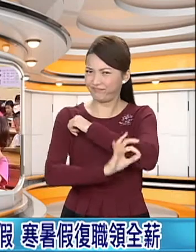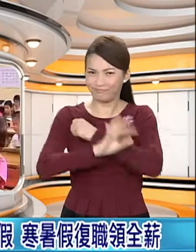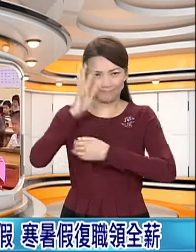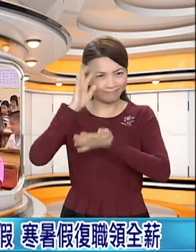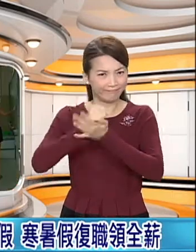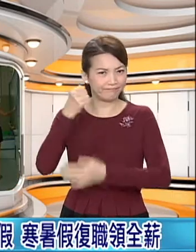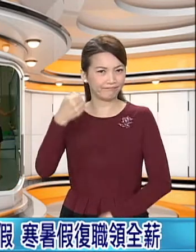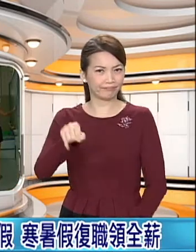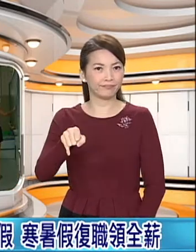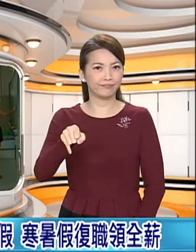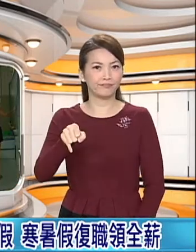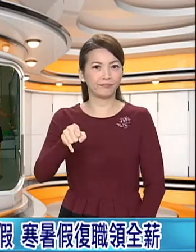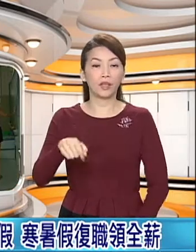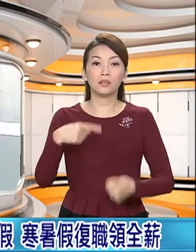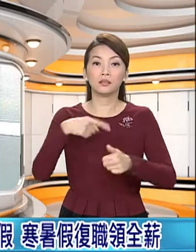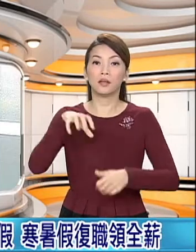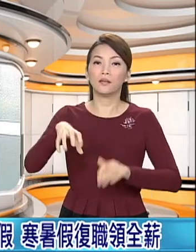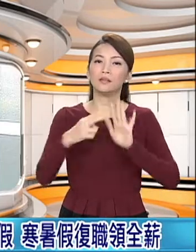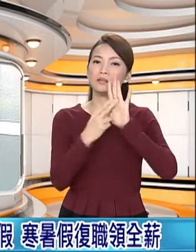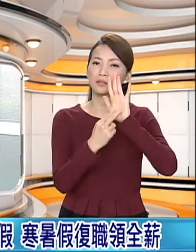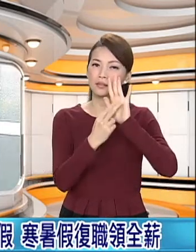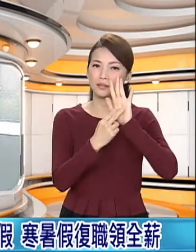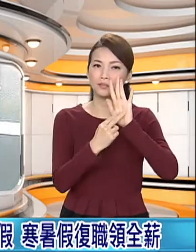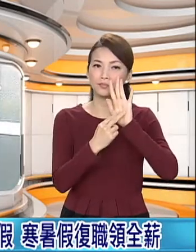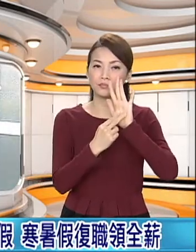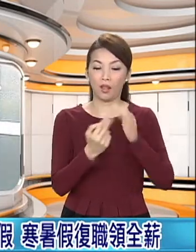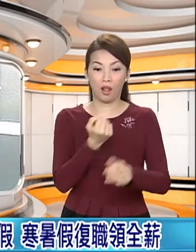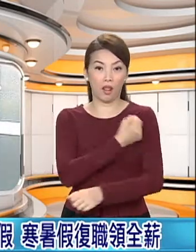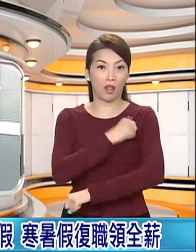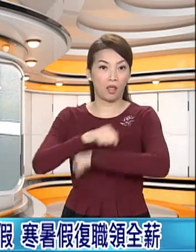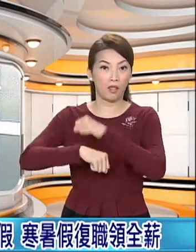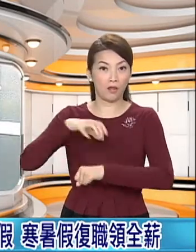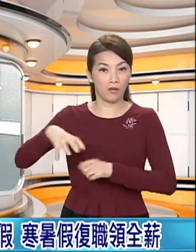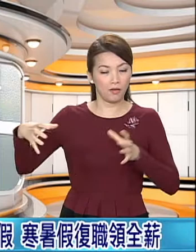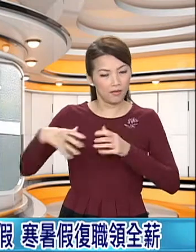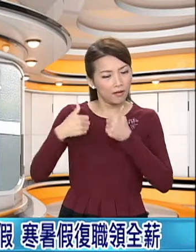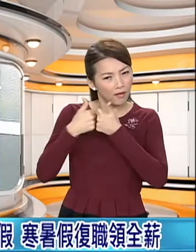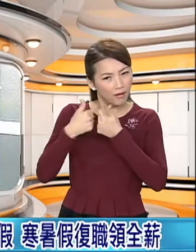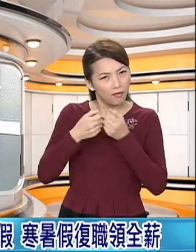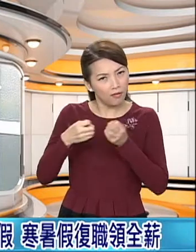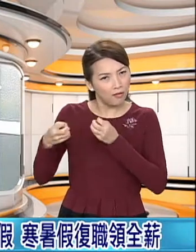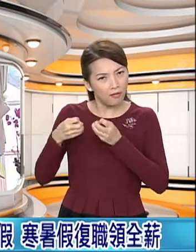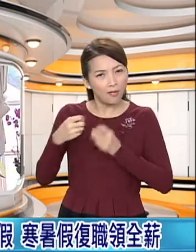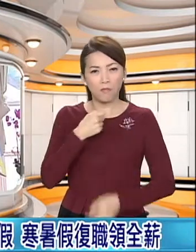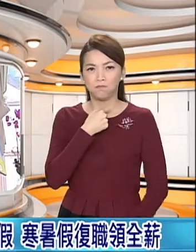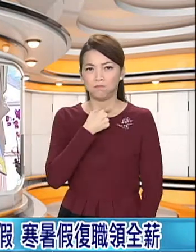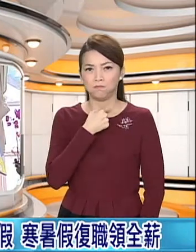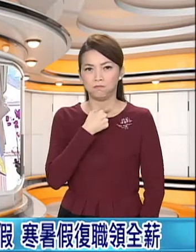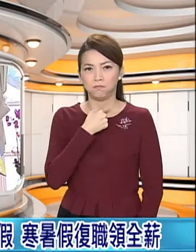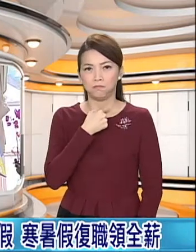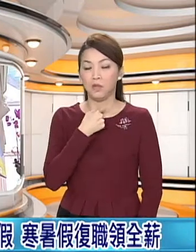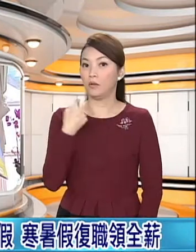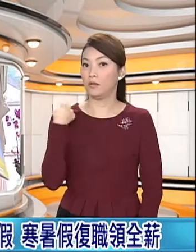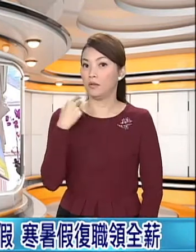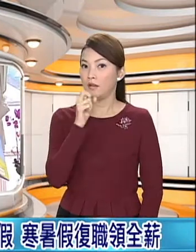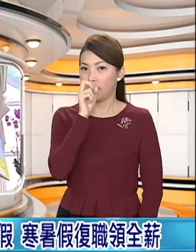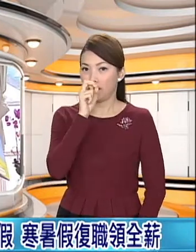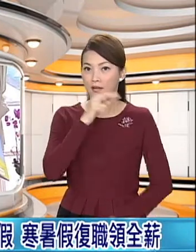过社会观感很不好。教育部先前表示要跟劳动部开会讨论，而昨天宜